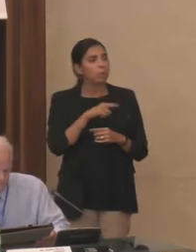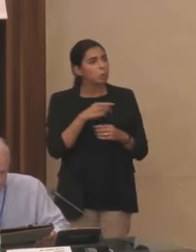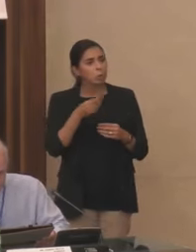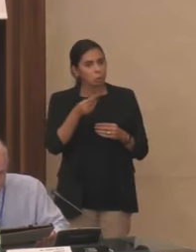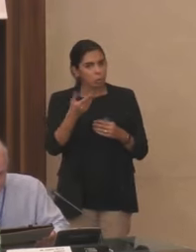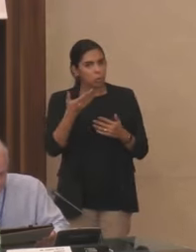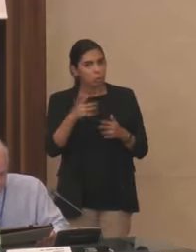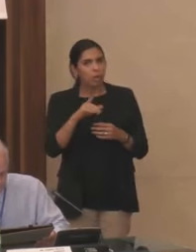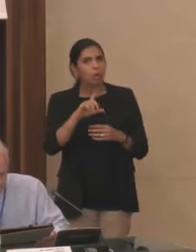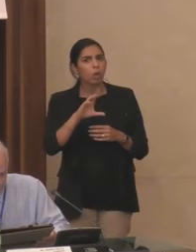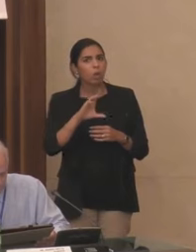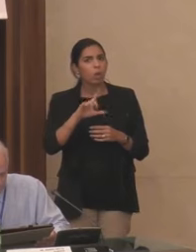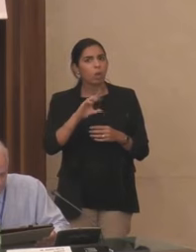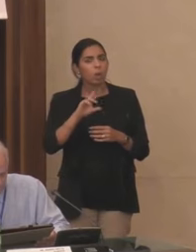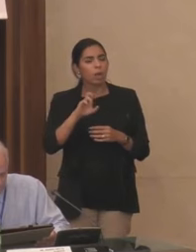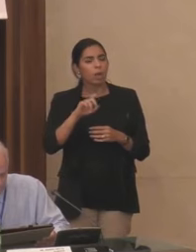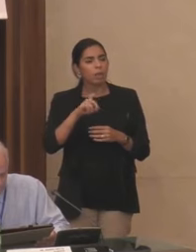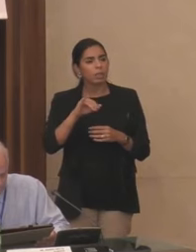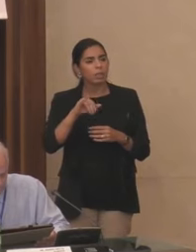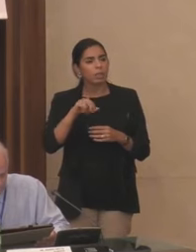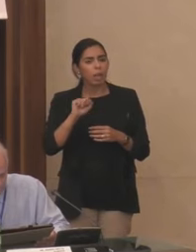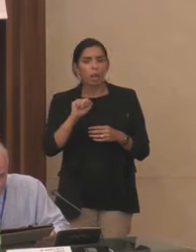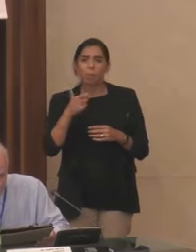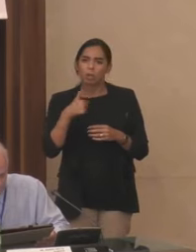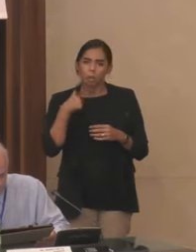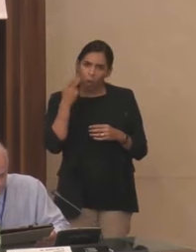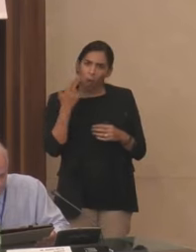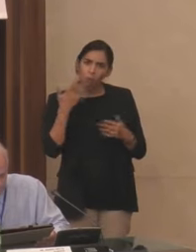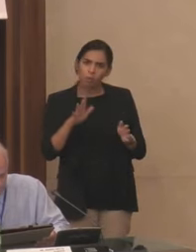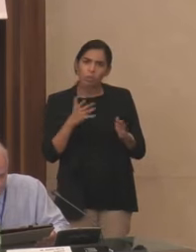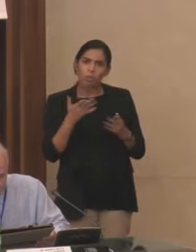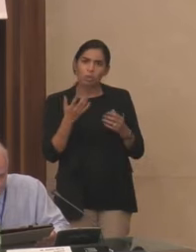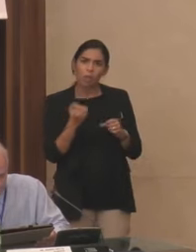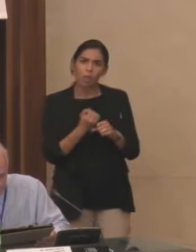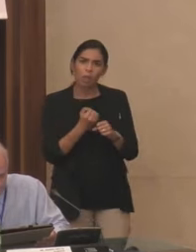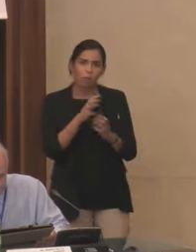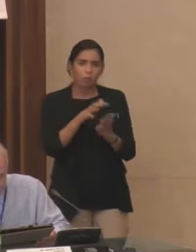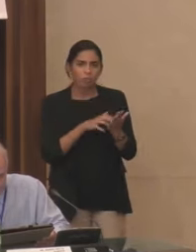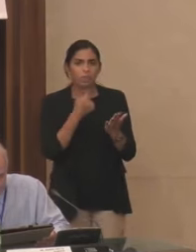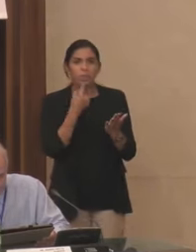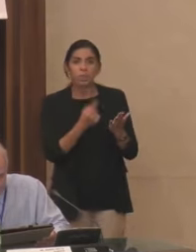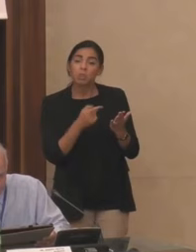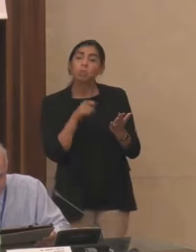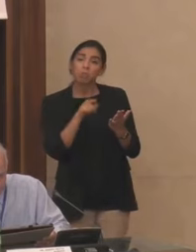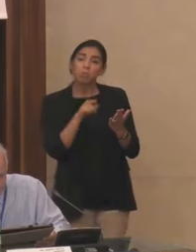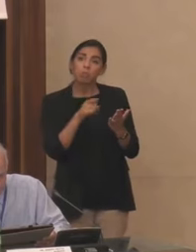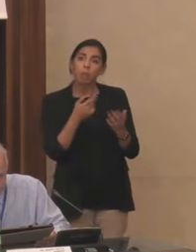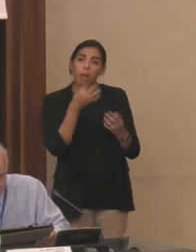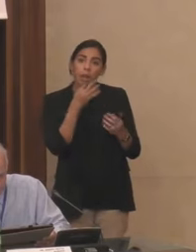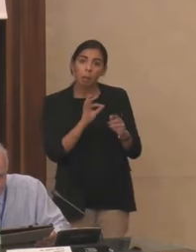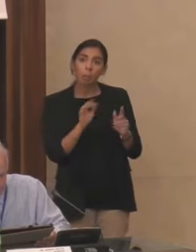Perché sai, ho visto dei lavori, anzi ci ho fatto anche un webinar, che interrompe la possibilità del virus di entrare nella cellula.